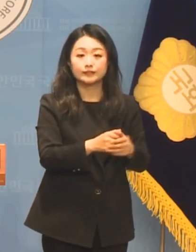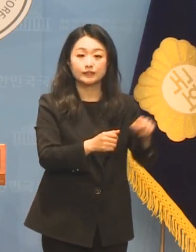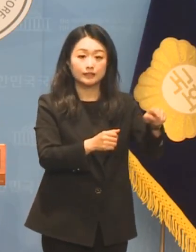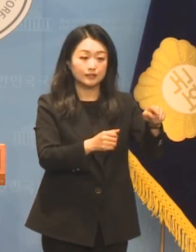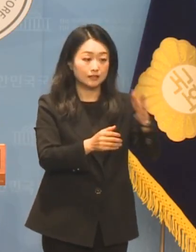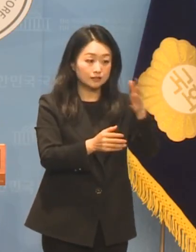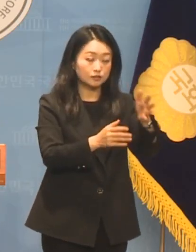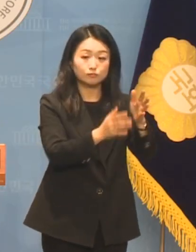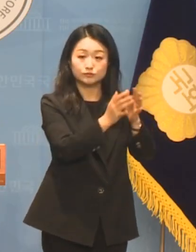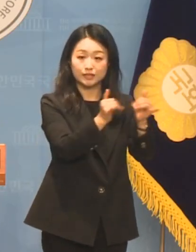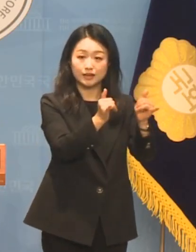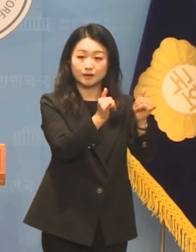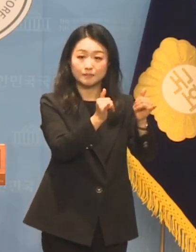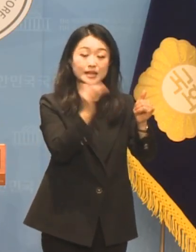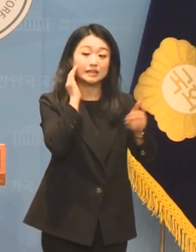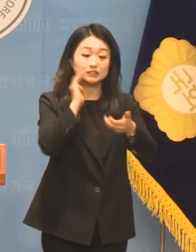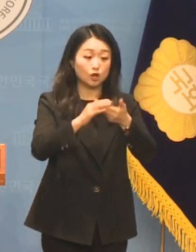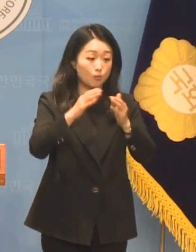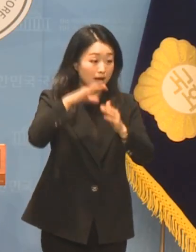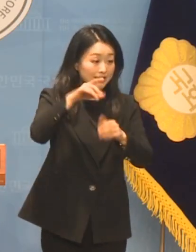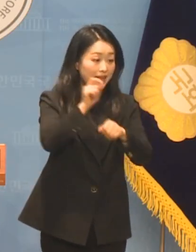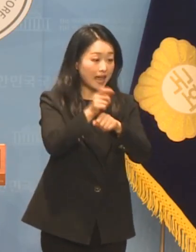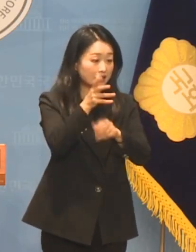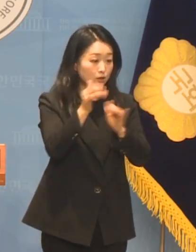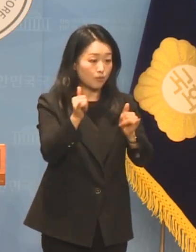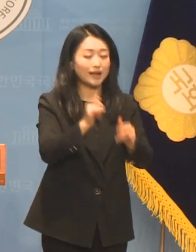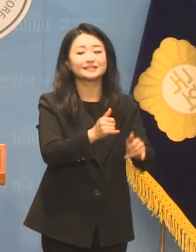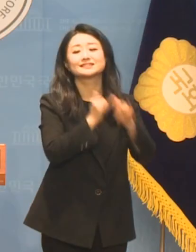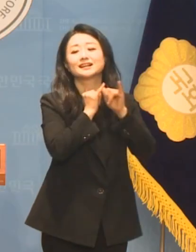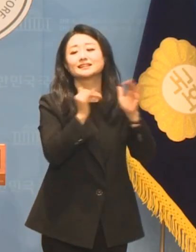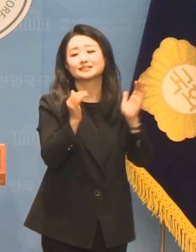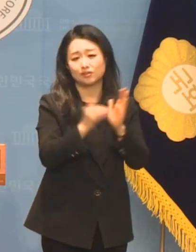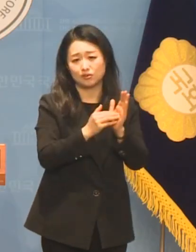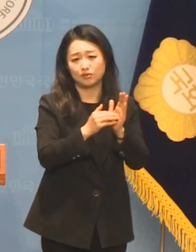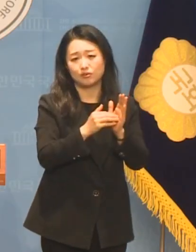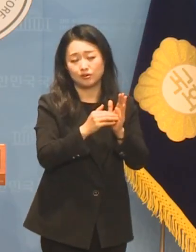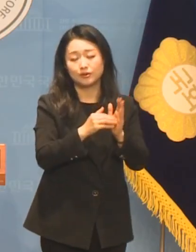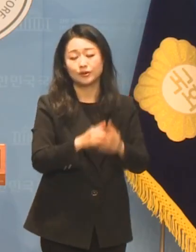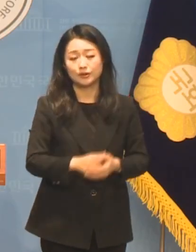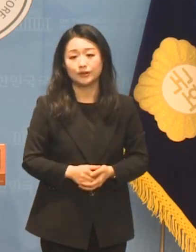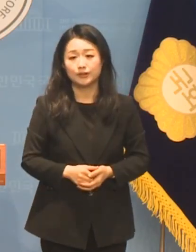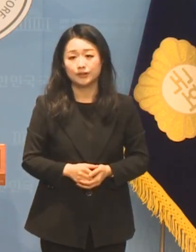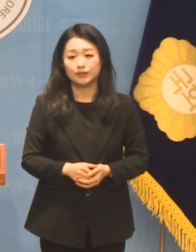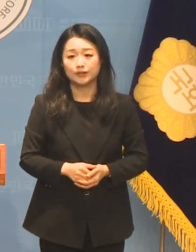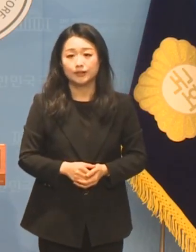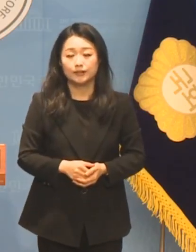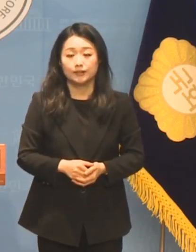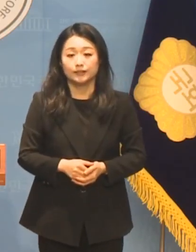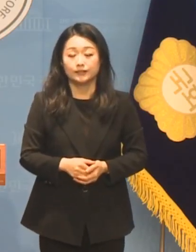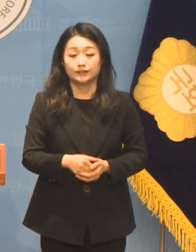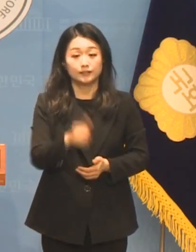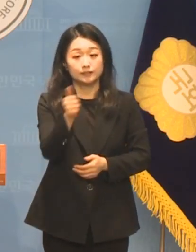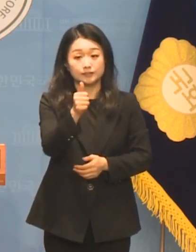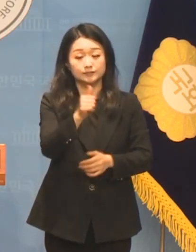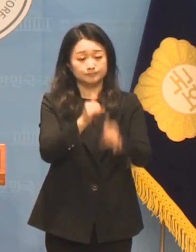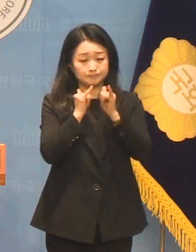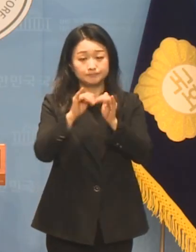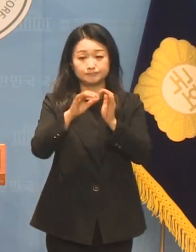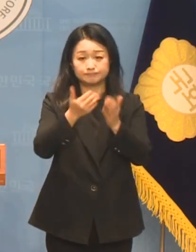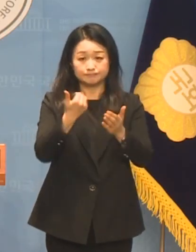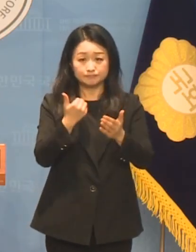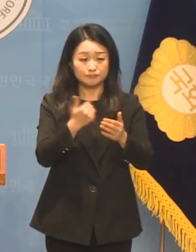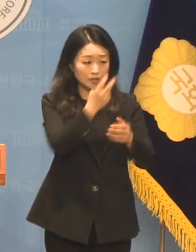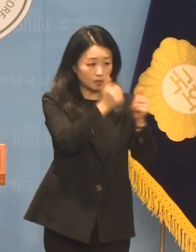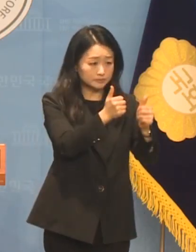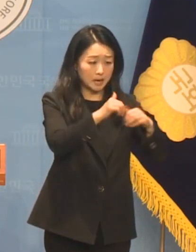수사관 출신 청와대 행정관이 극단적인 선택으로 또 삶을 마감하기도 했습니다. 고인은 검찰의